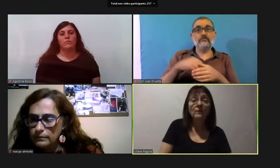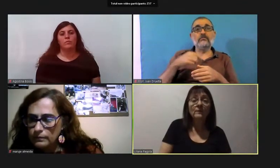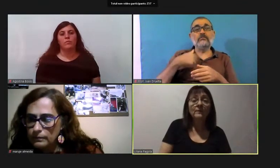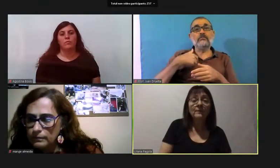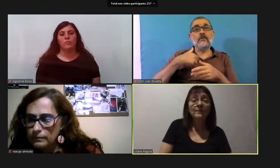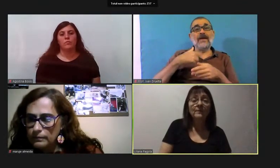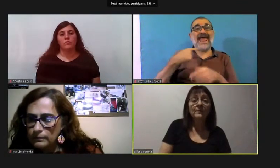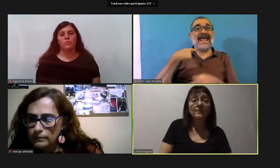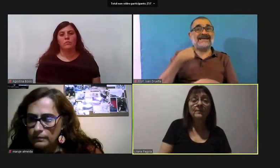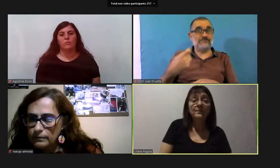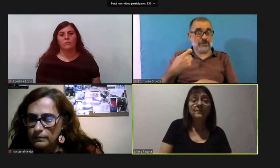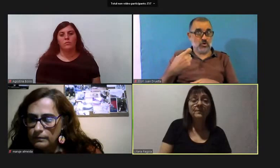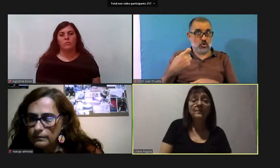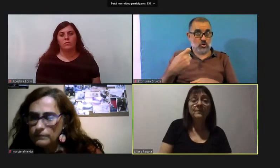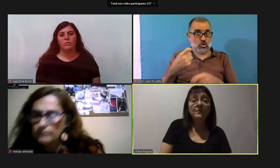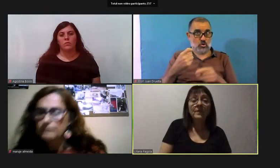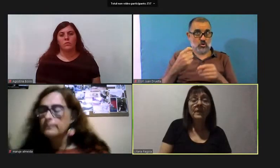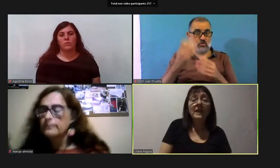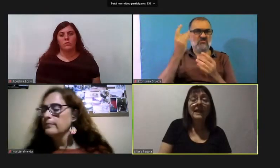no.